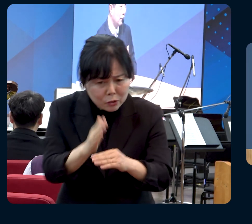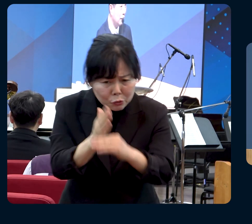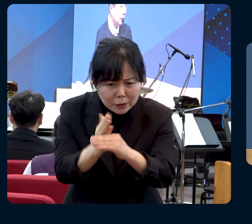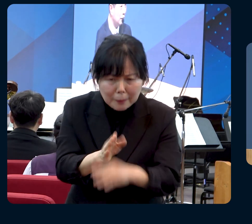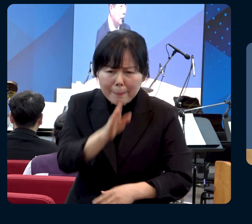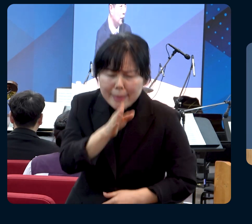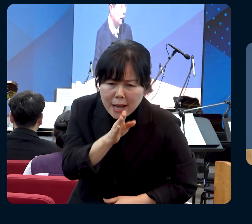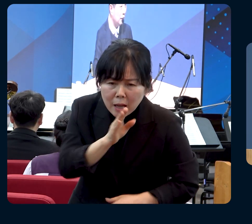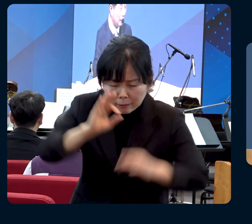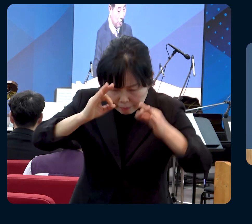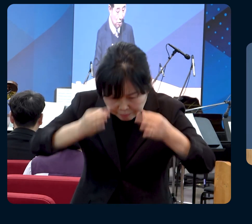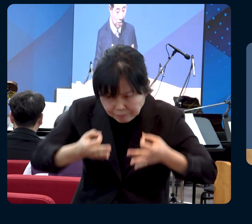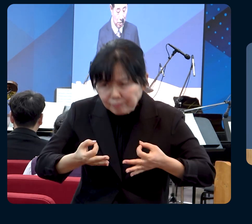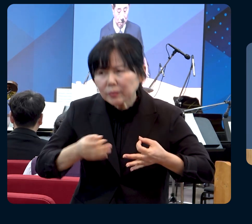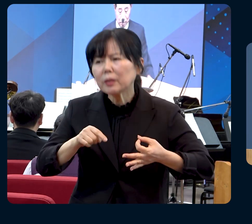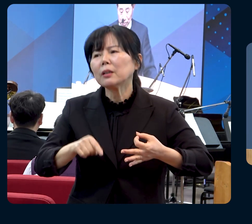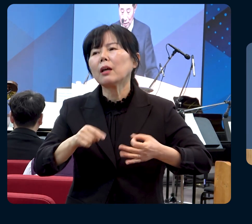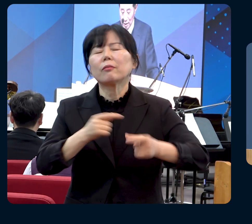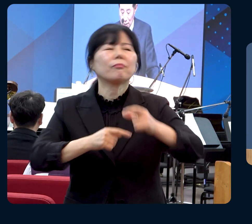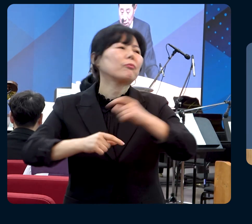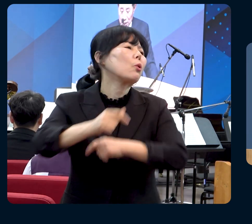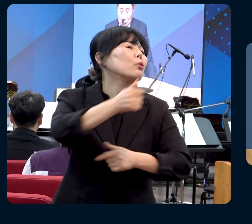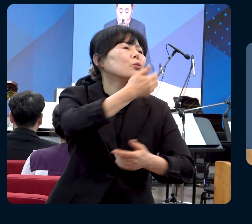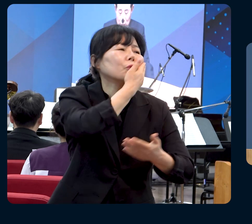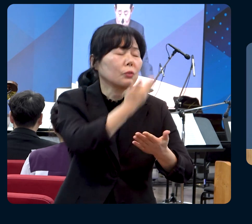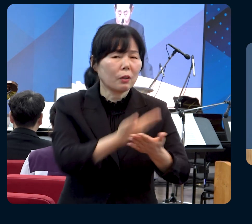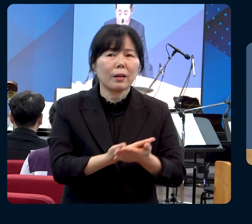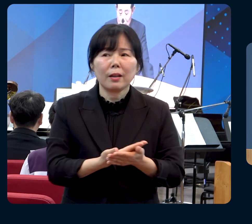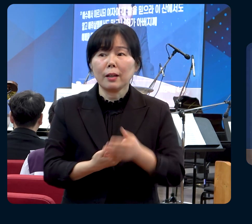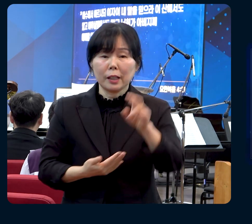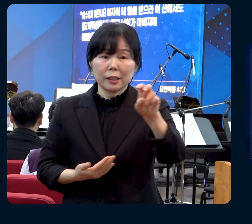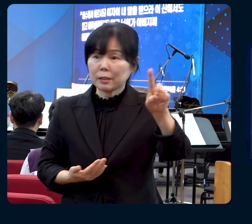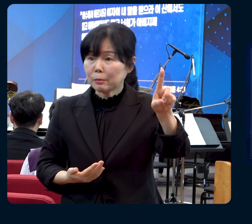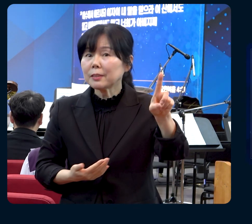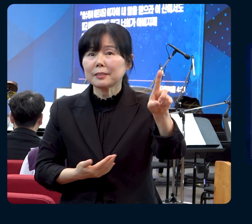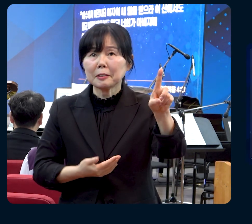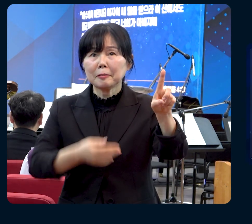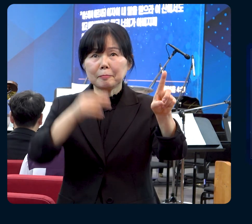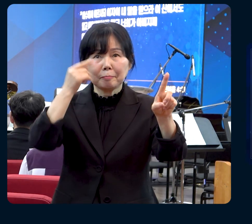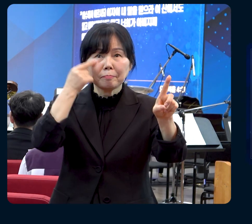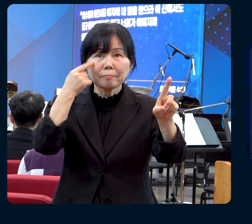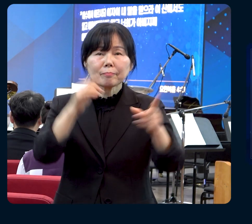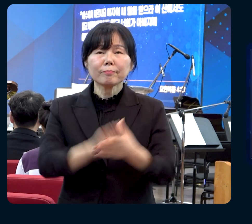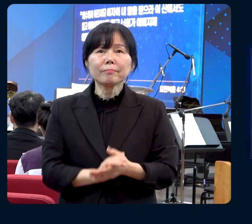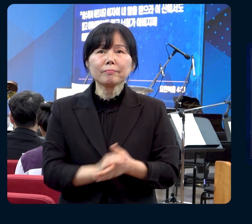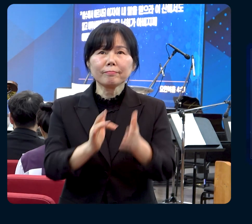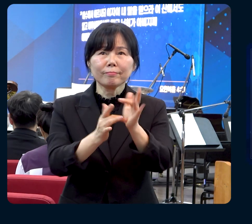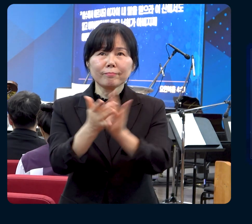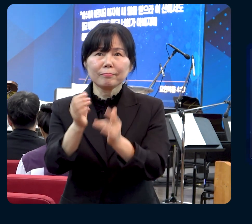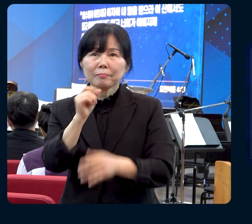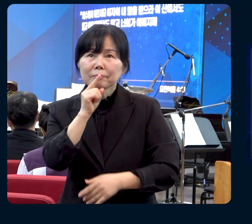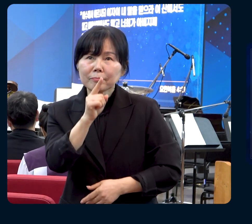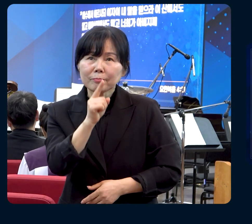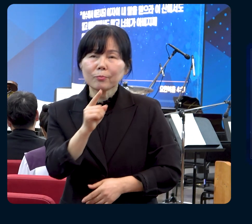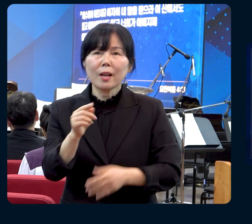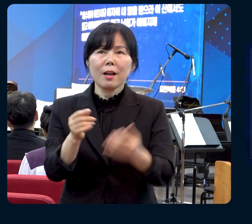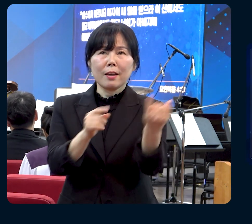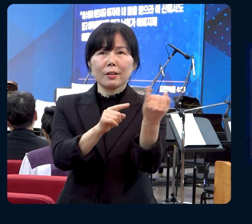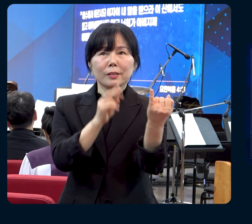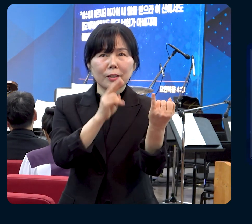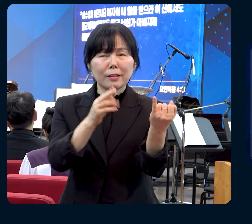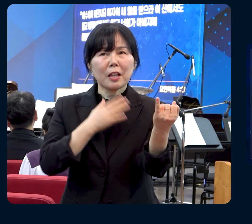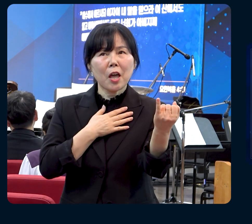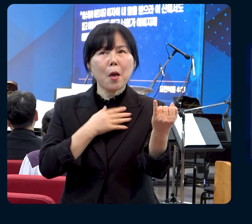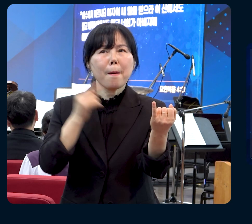있느냐라는 것이죠. 자, 21절 한번 보시기 바랍니다. 예수께서 이르시되 여자여